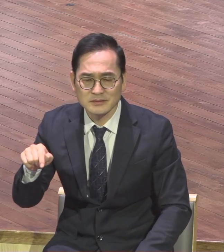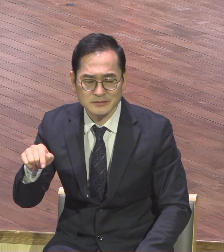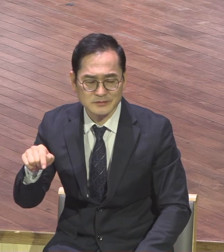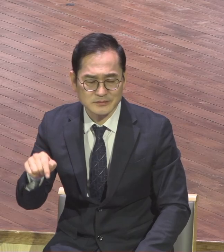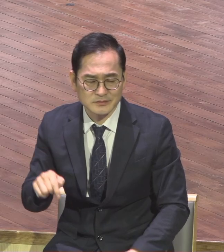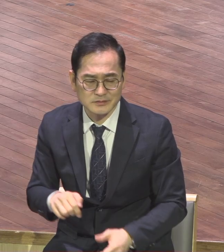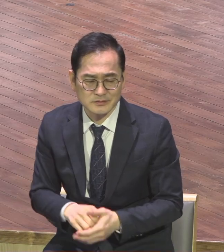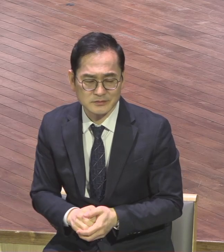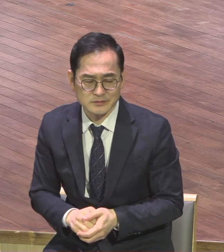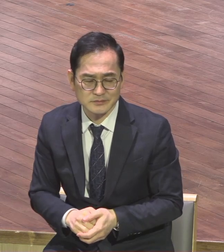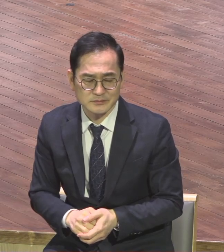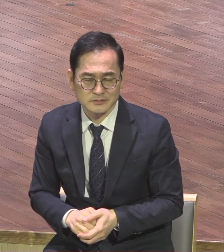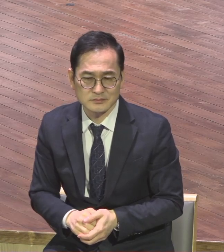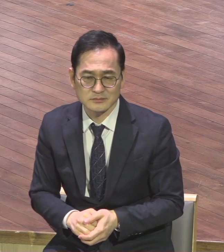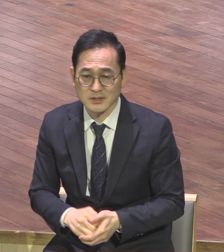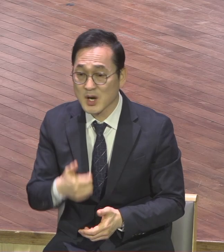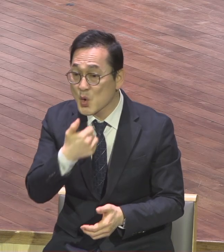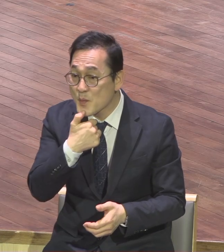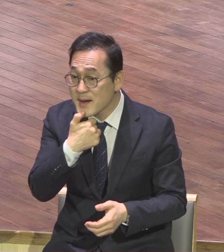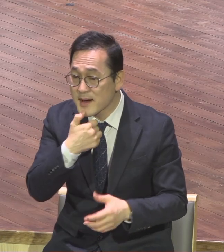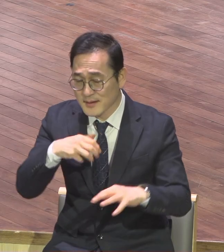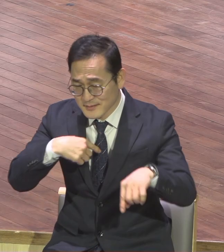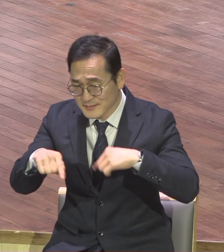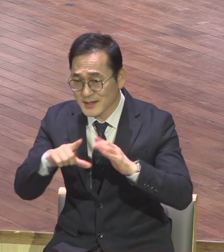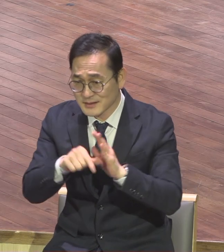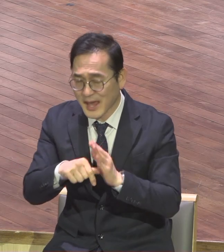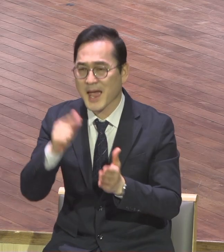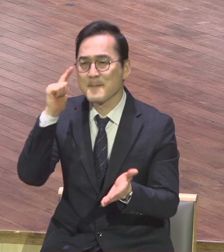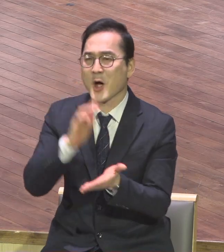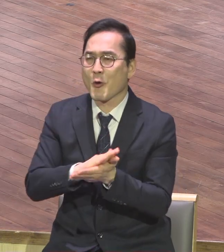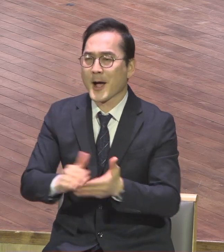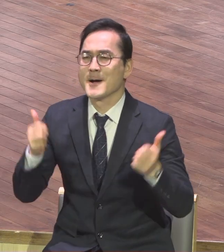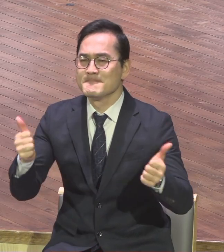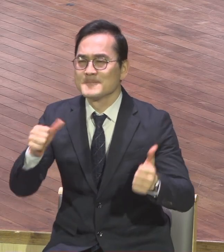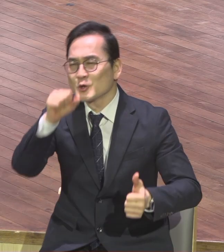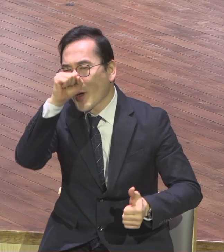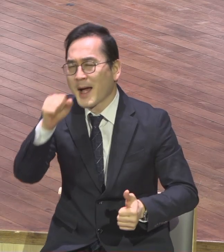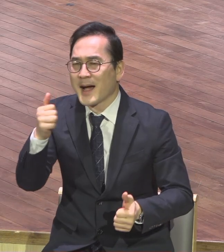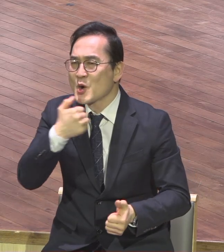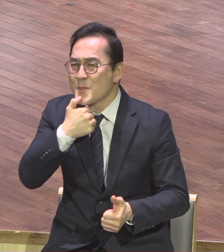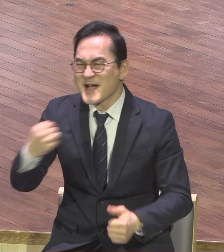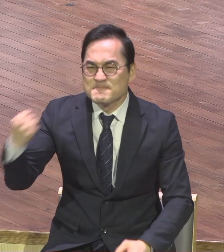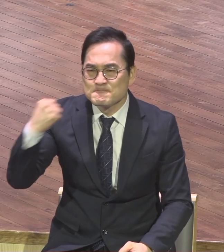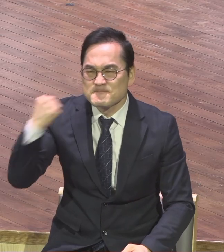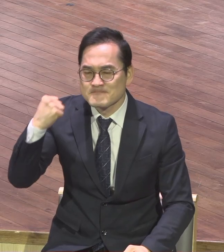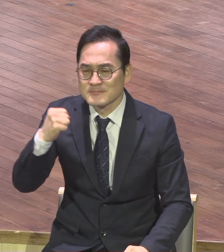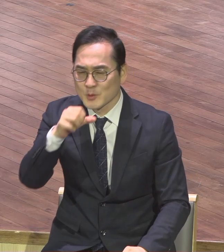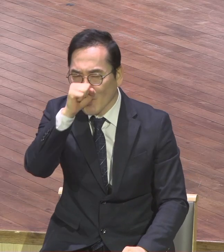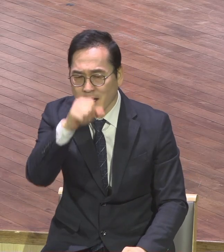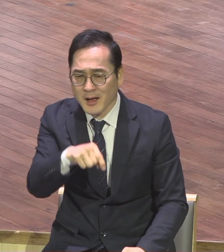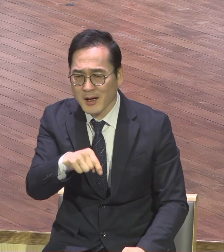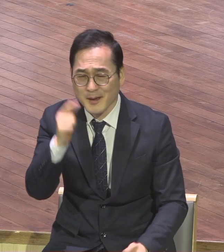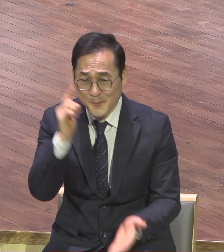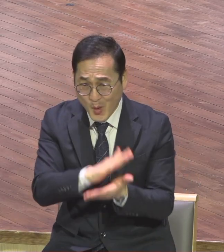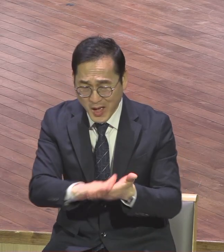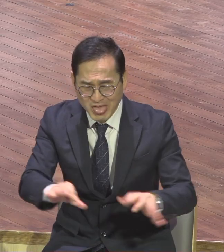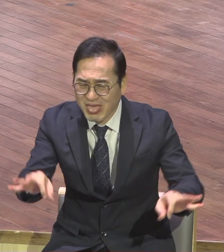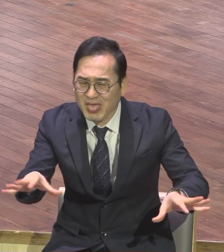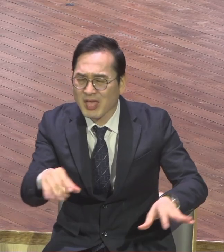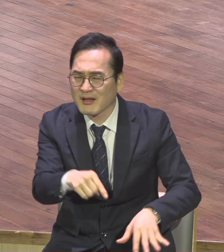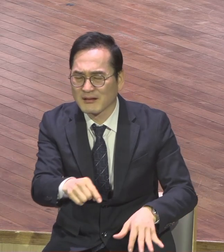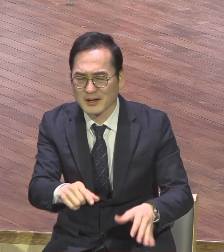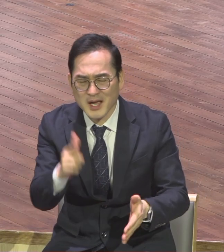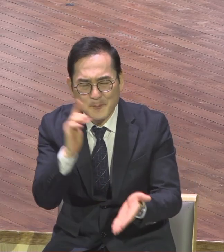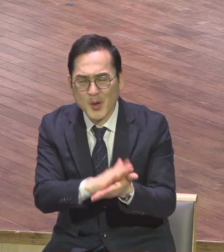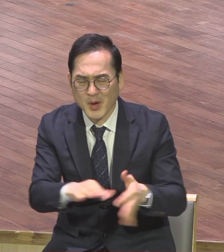외쳤지만은 이건 일시적인 겁니다. 로마 안에서 최고의 평화다. 그런데 예수 그리스도를 통해 주어진